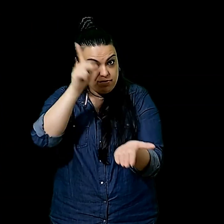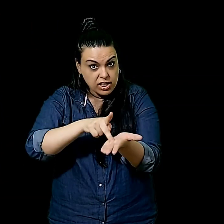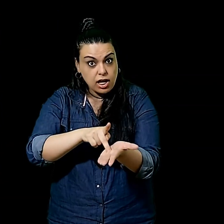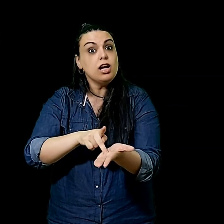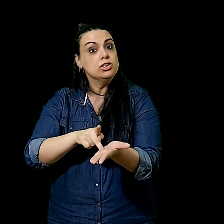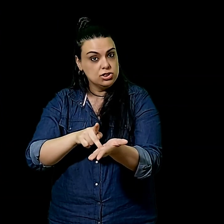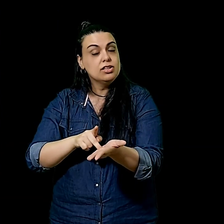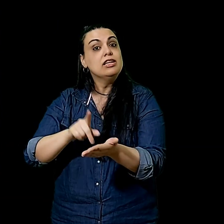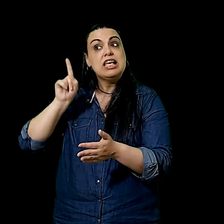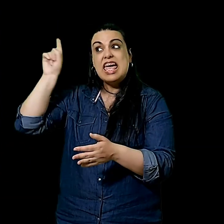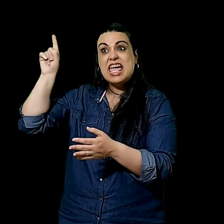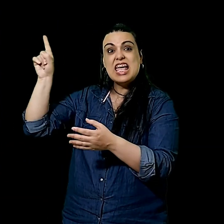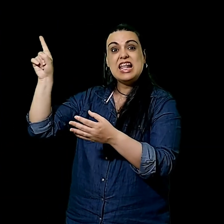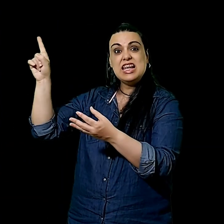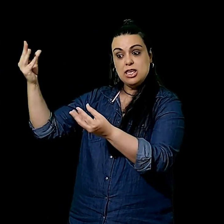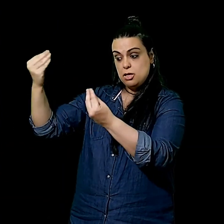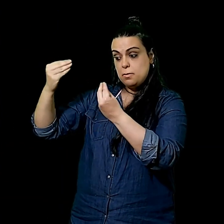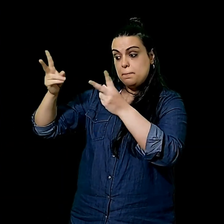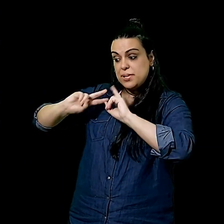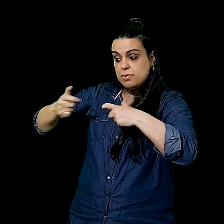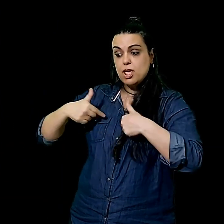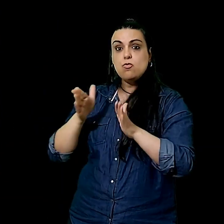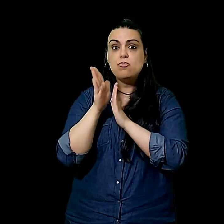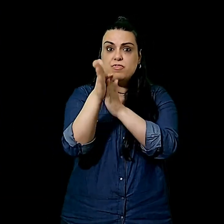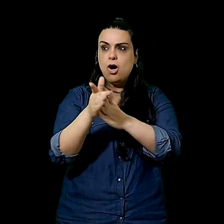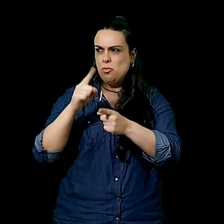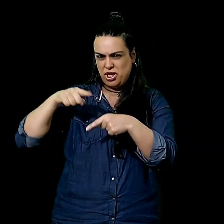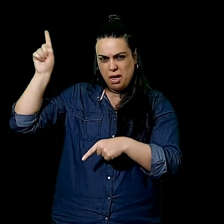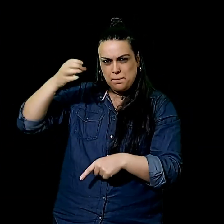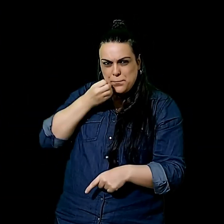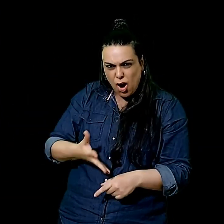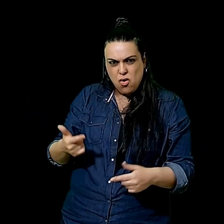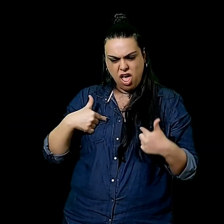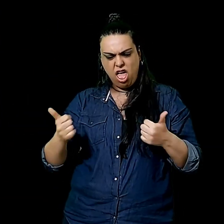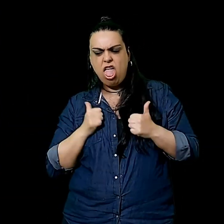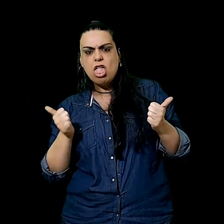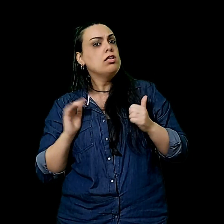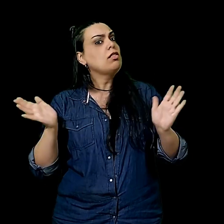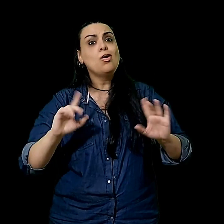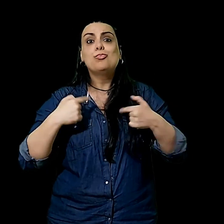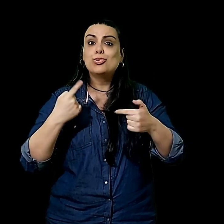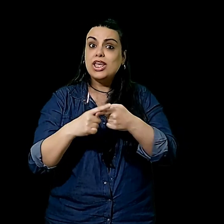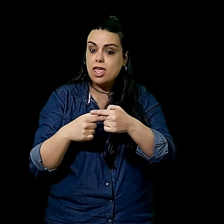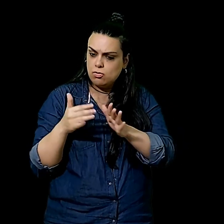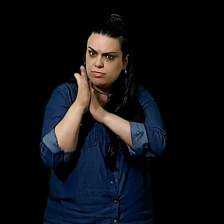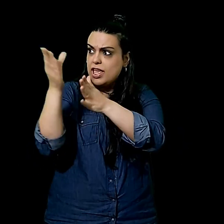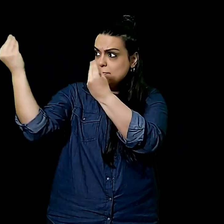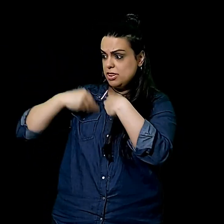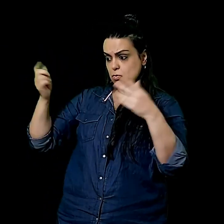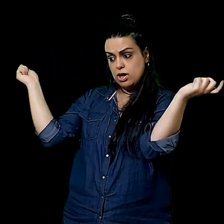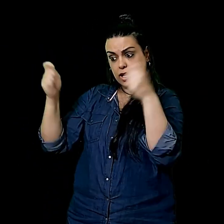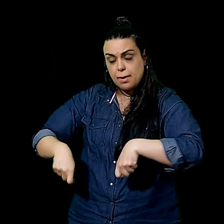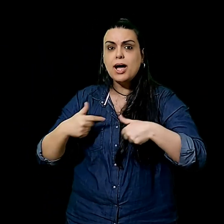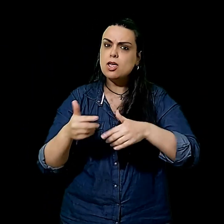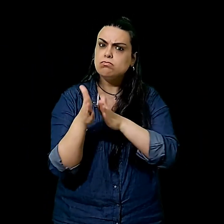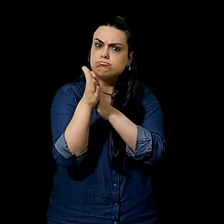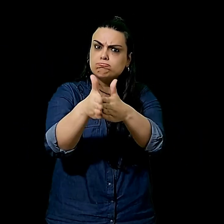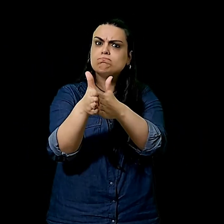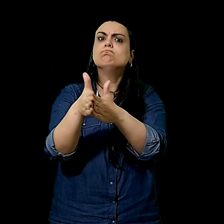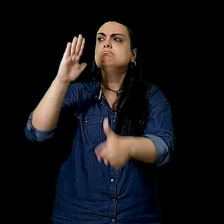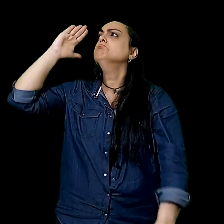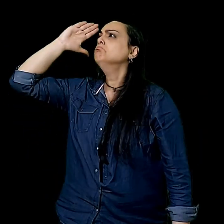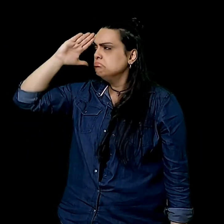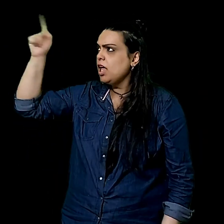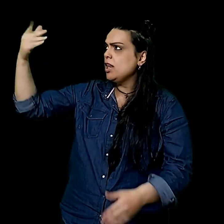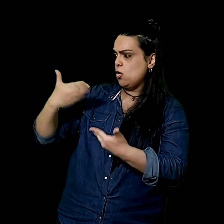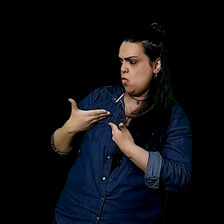considerou fiel. E me considerou fiel o quê? Porque ele é bom? Não, porque eu procurei caminhar com a fidelidade diante da capacitação que ele me deu, do convite que ele me